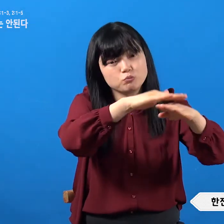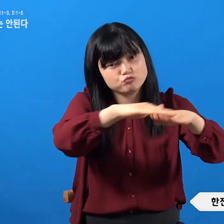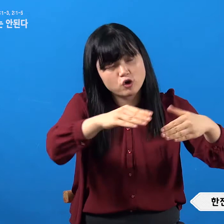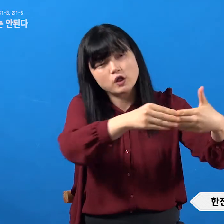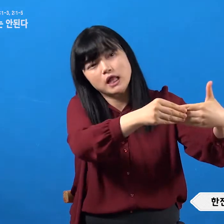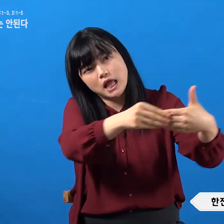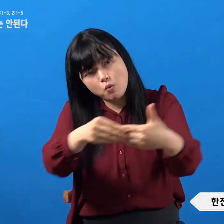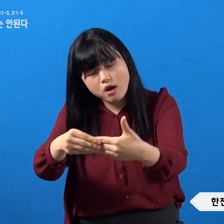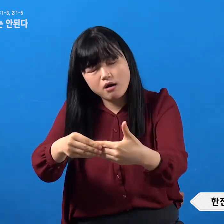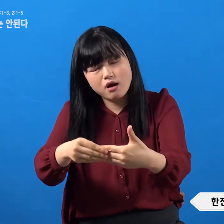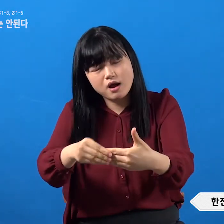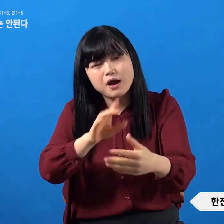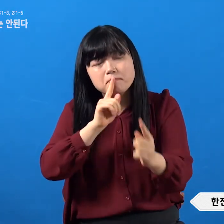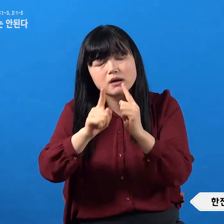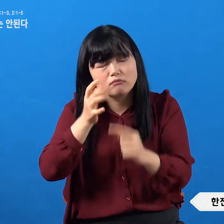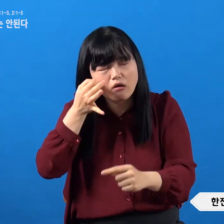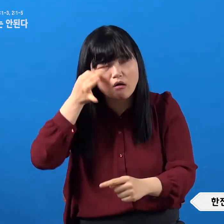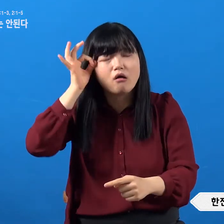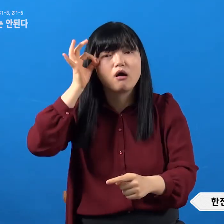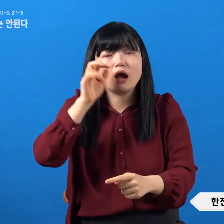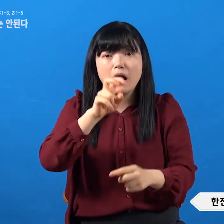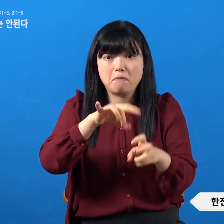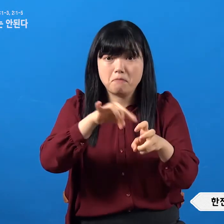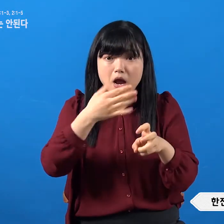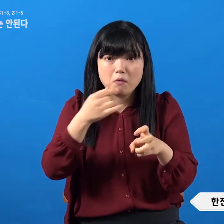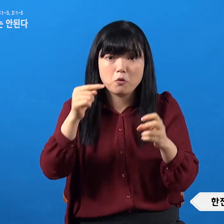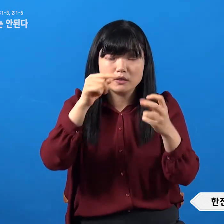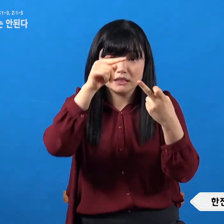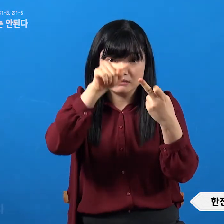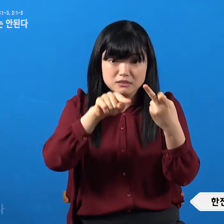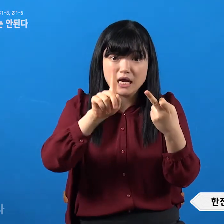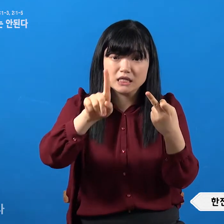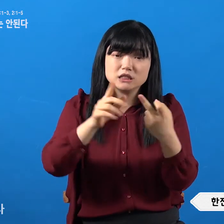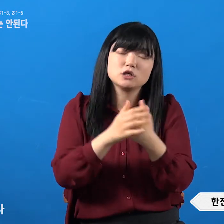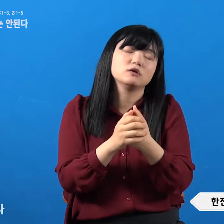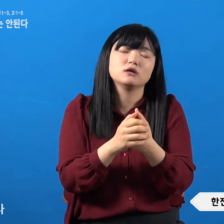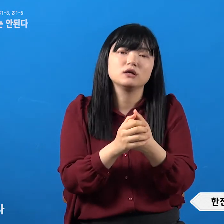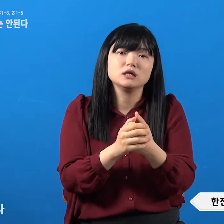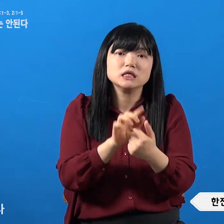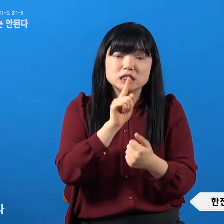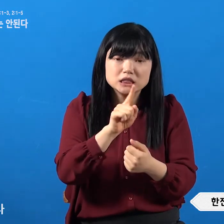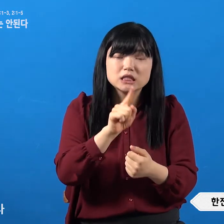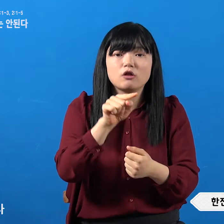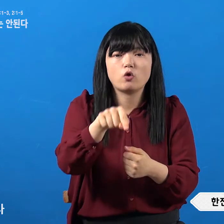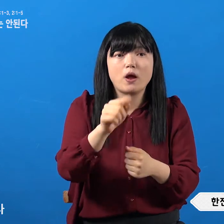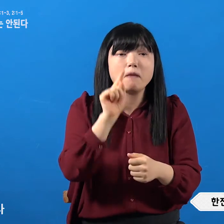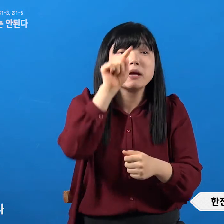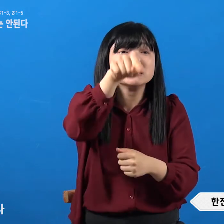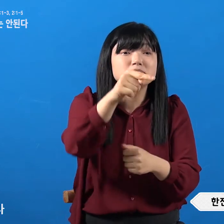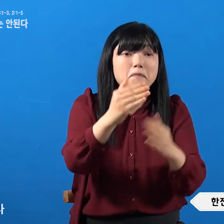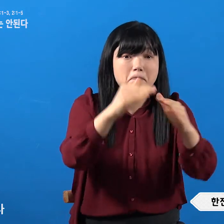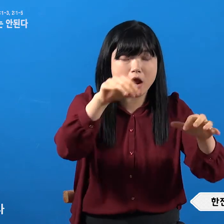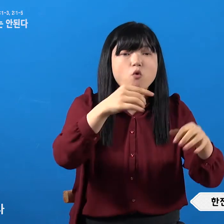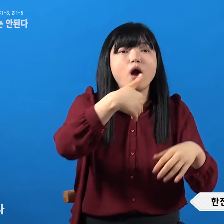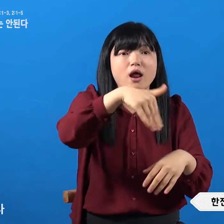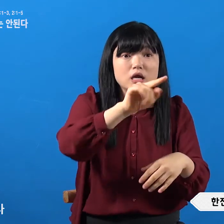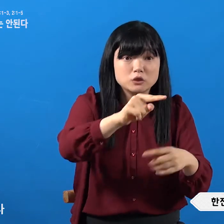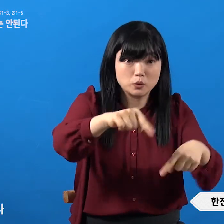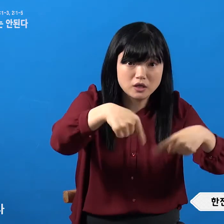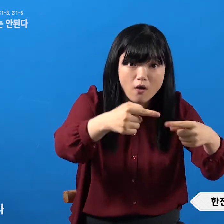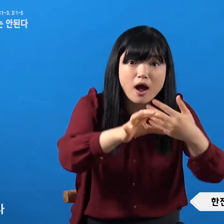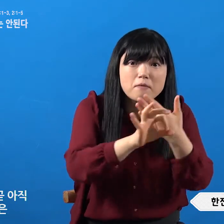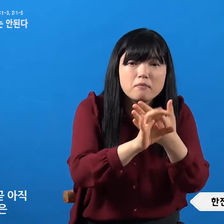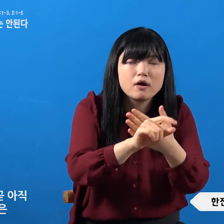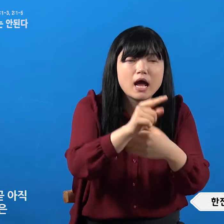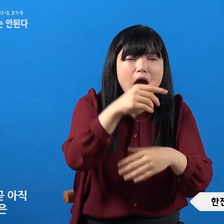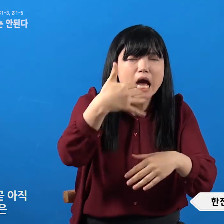그 구절이 생각이 났습니다. 마가복음 11장 2절부터 이르시되 너희는 맞은편 마을로 가라. 그리로